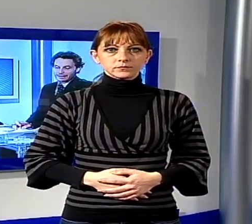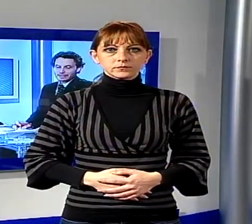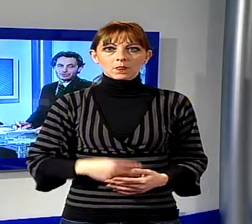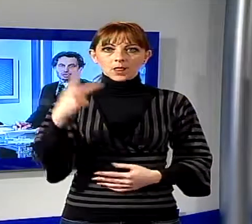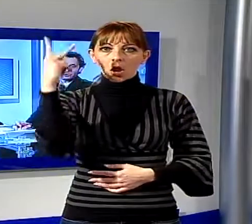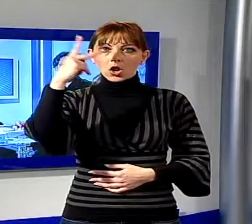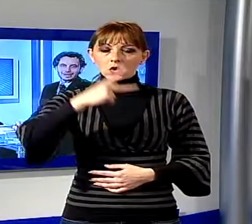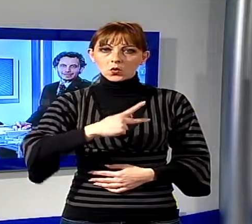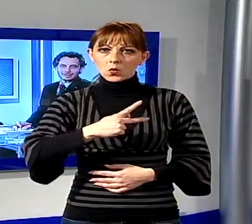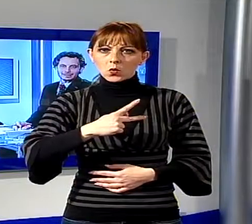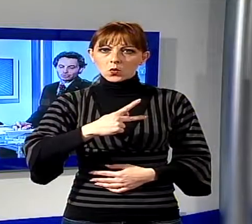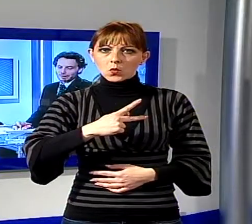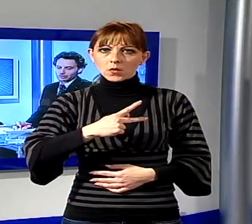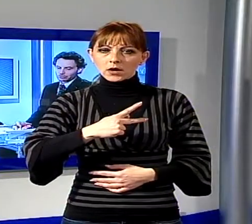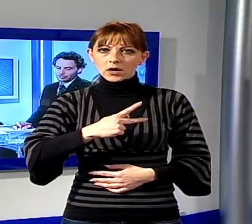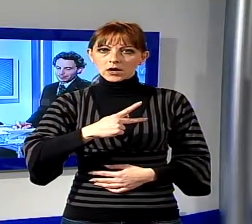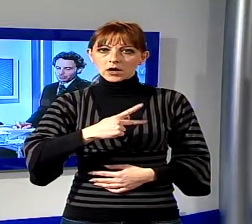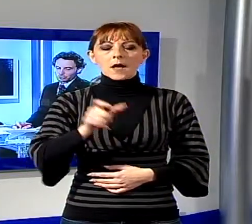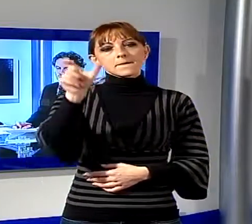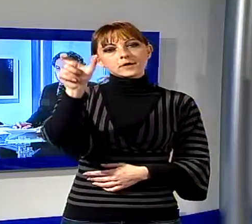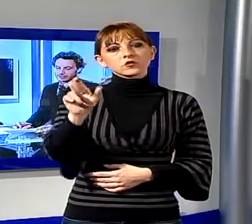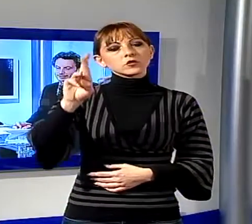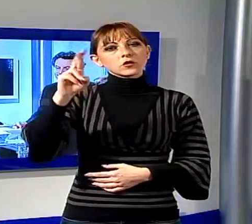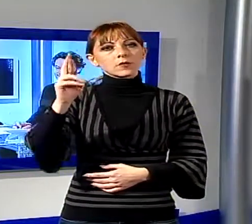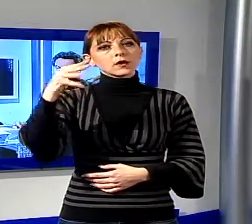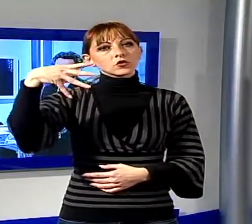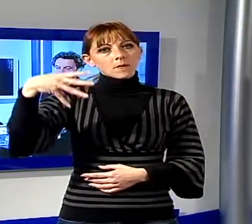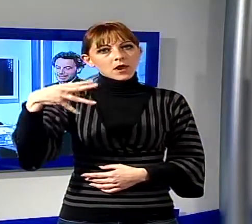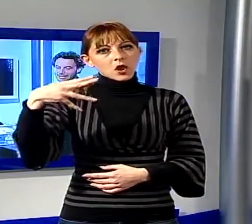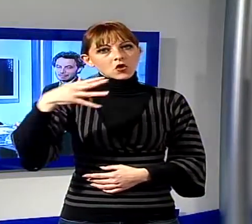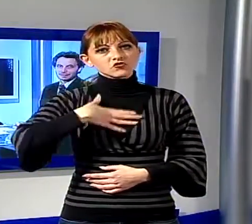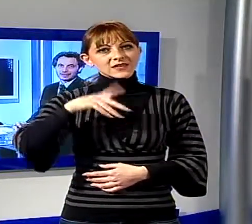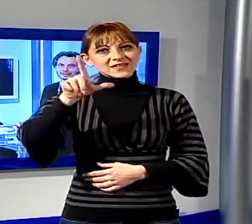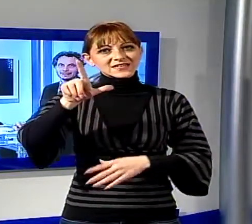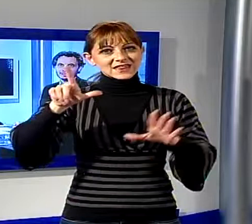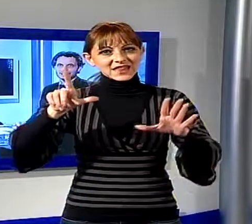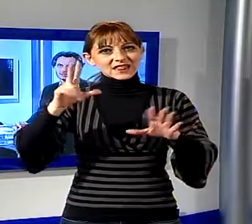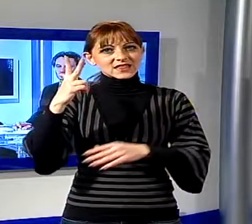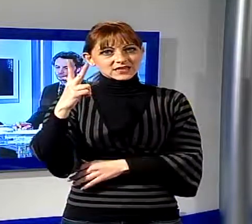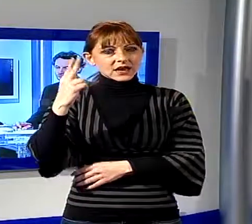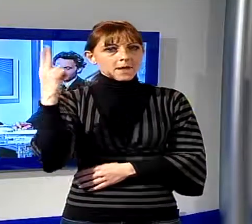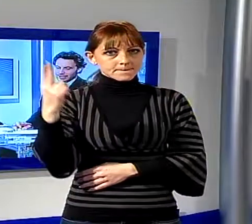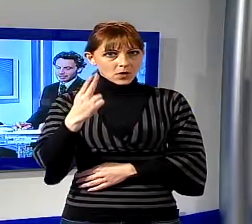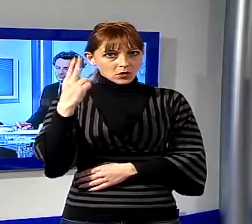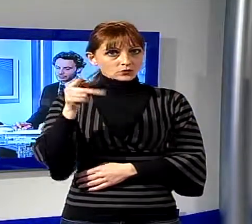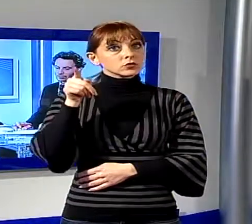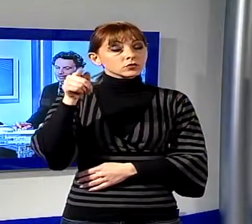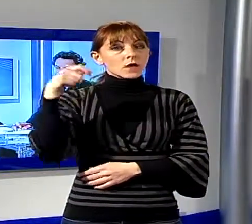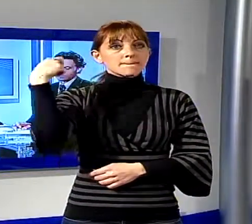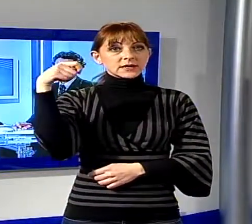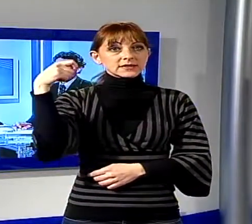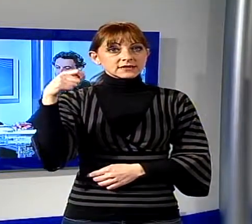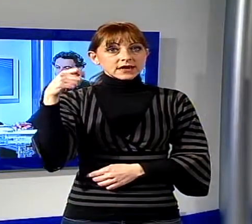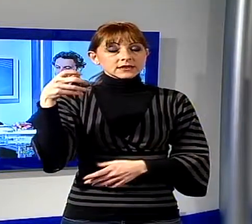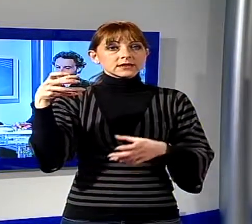Lucca piange la scomparsa di Roberto Mannocci, 73 anni, presidente di Italia Nostra,